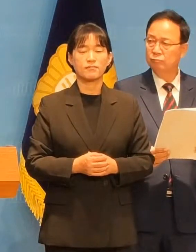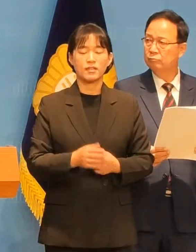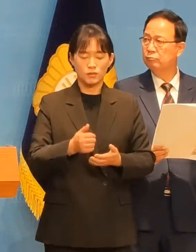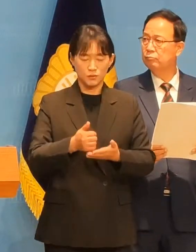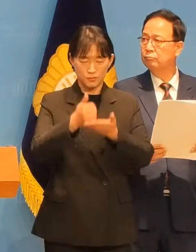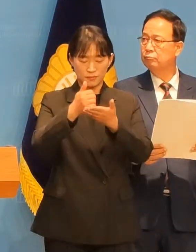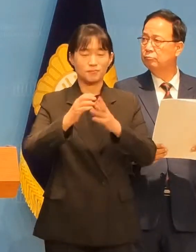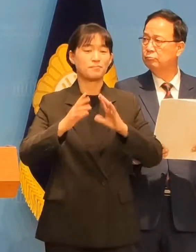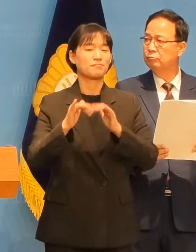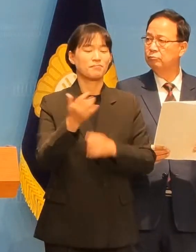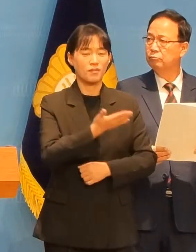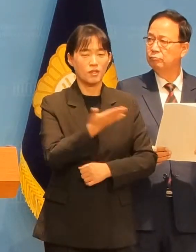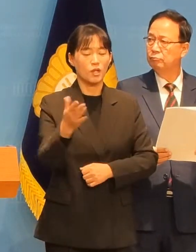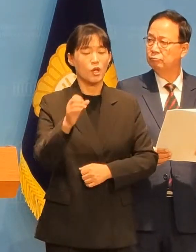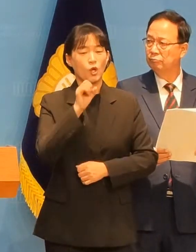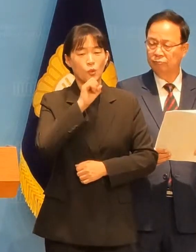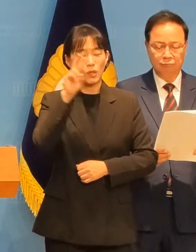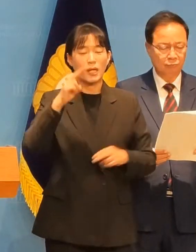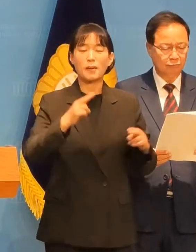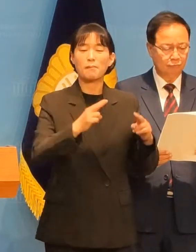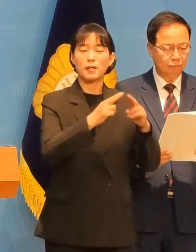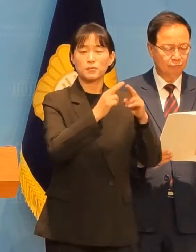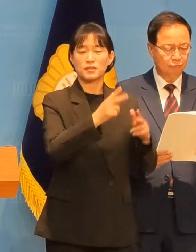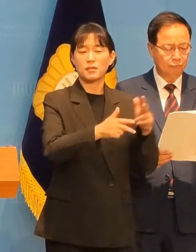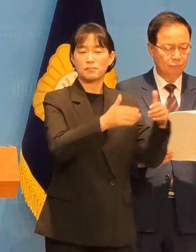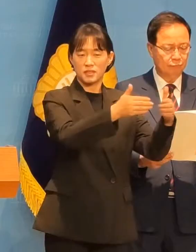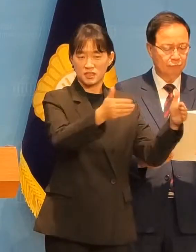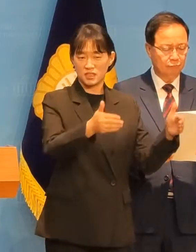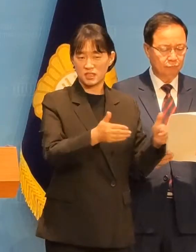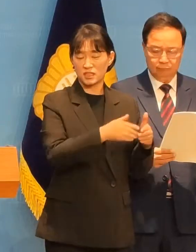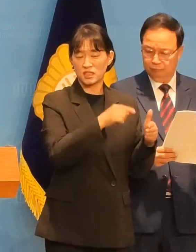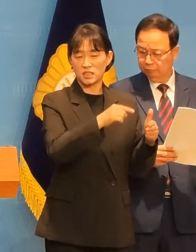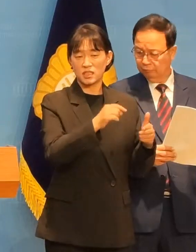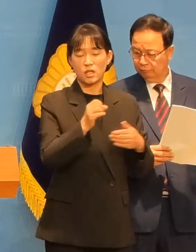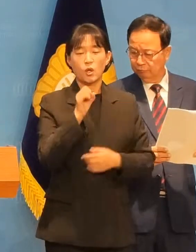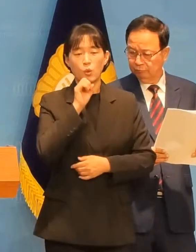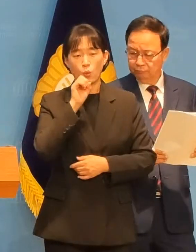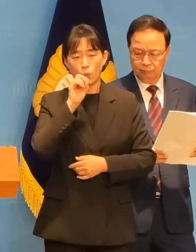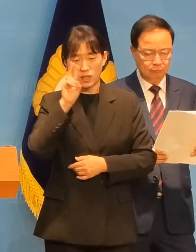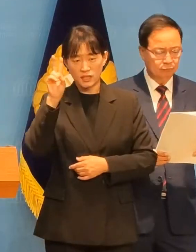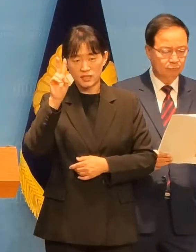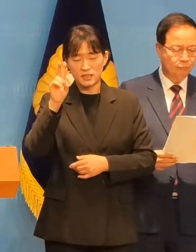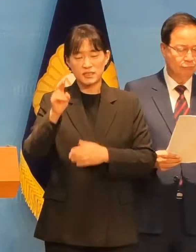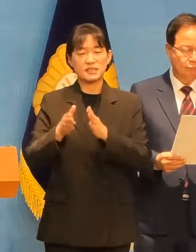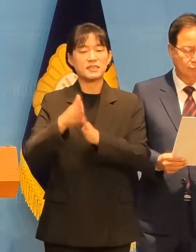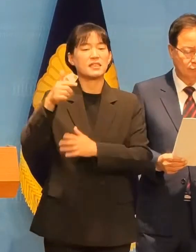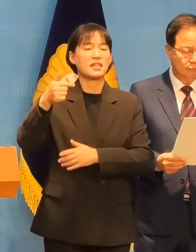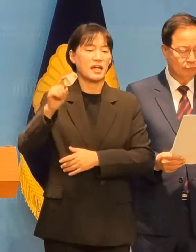존경하는 국민 여러분, 용인 반도체 산단이 소재한 용인시갑 당협위원장 이원모입니다.